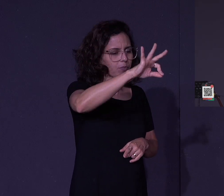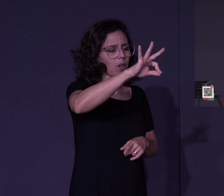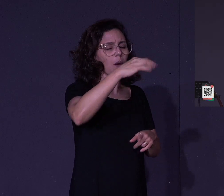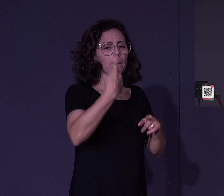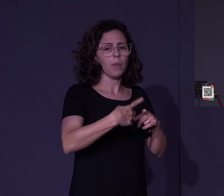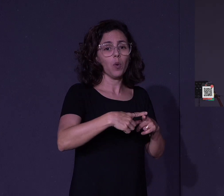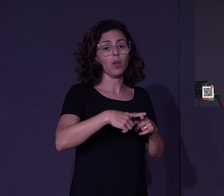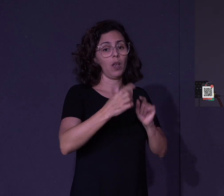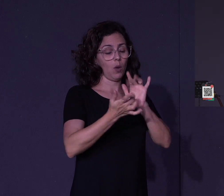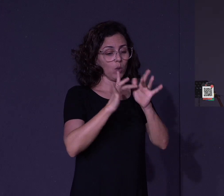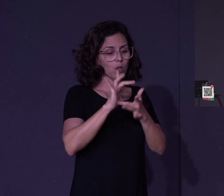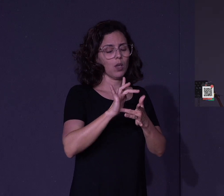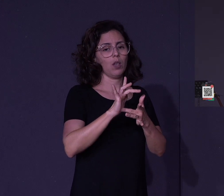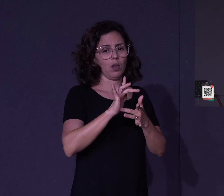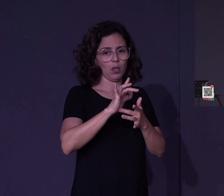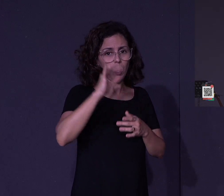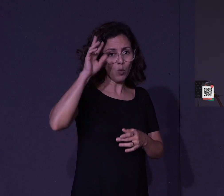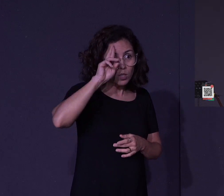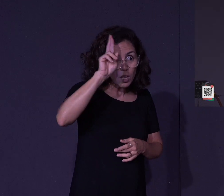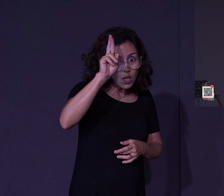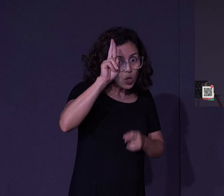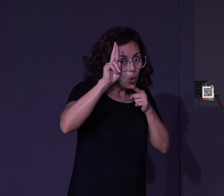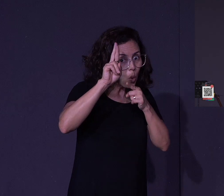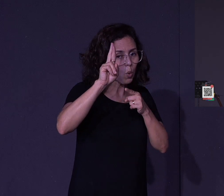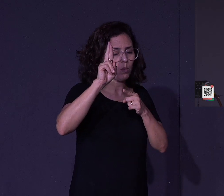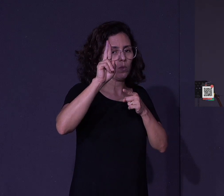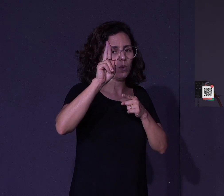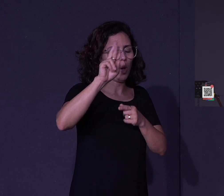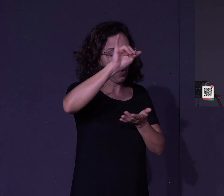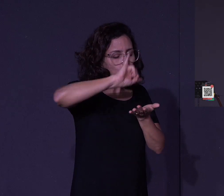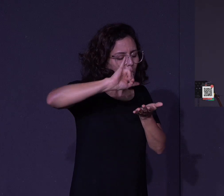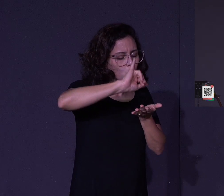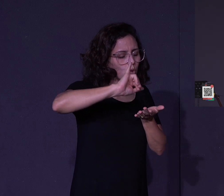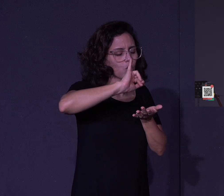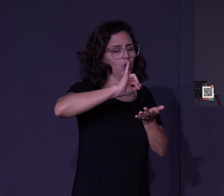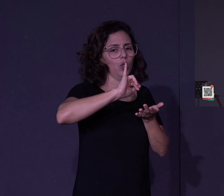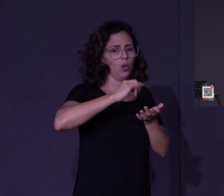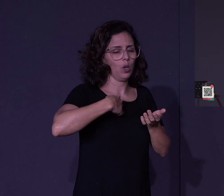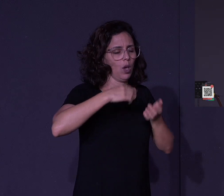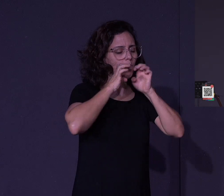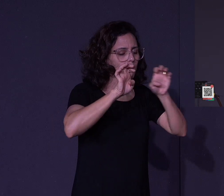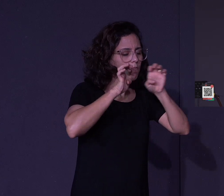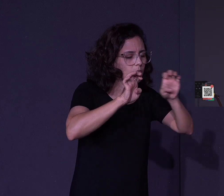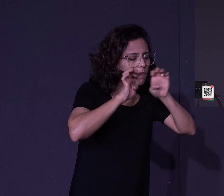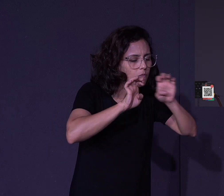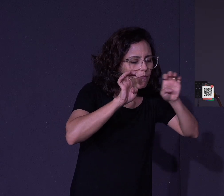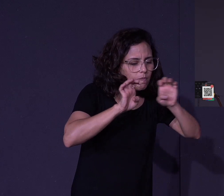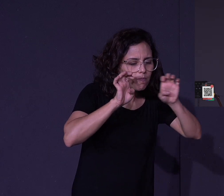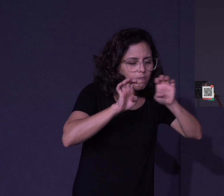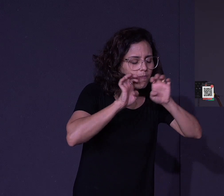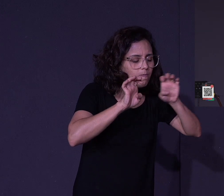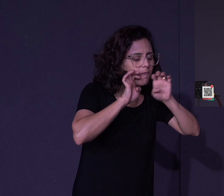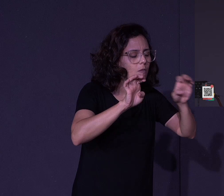me ungiu para levar boas notícias aos pobres, enviou-me para cuidar dos que estão com o coração quebrantado,